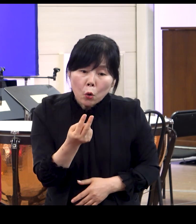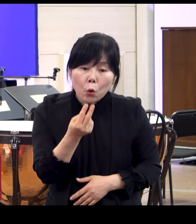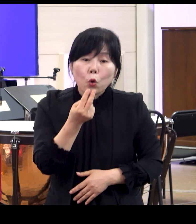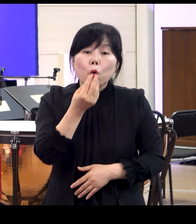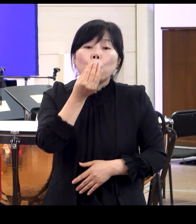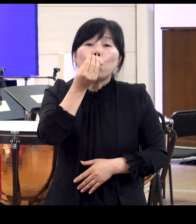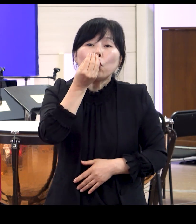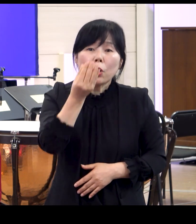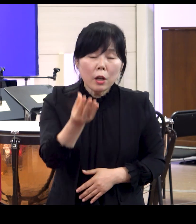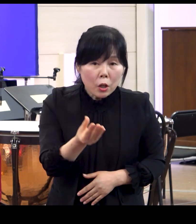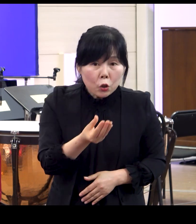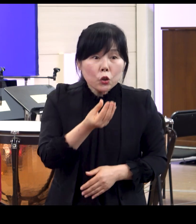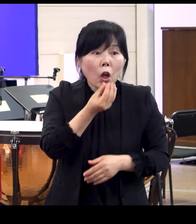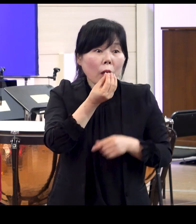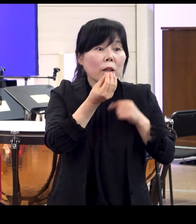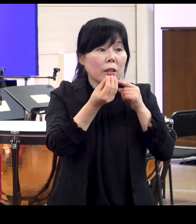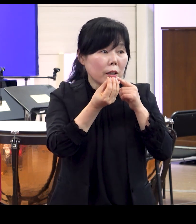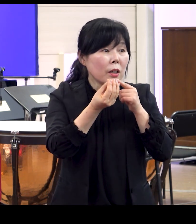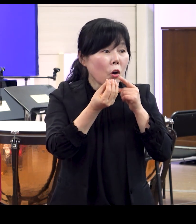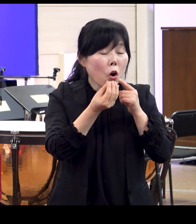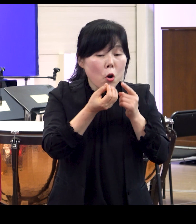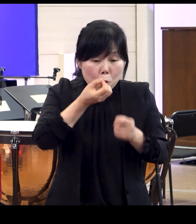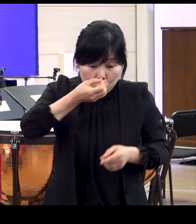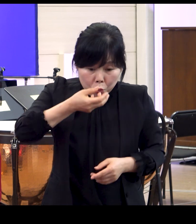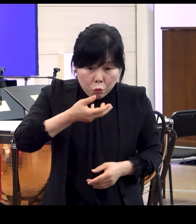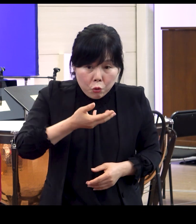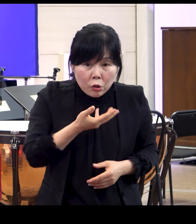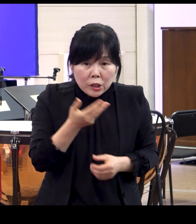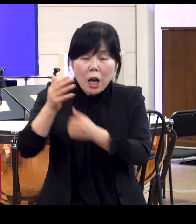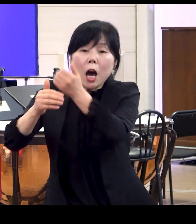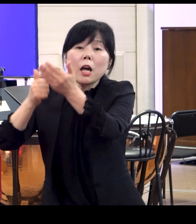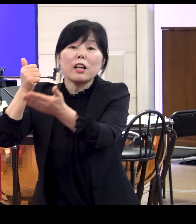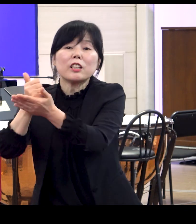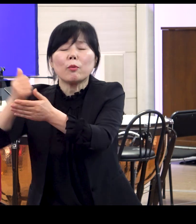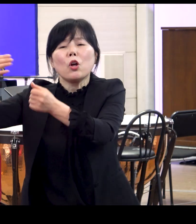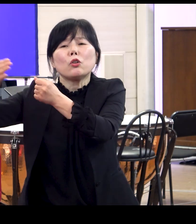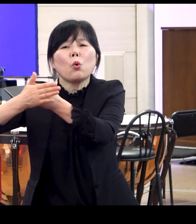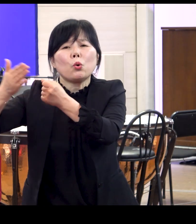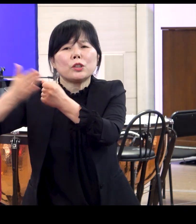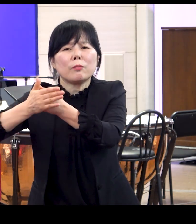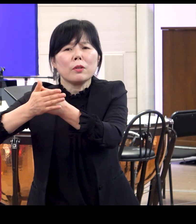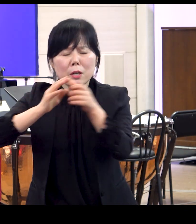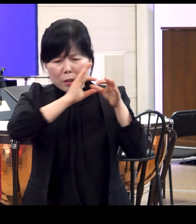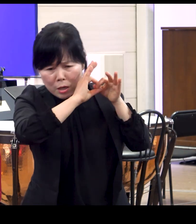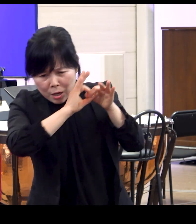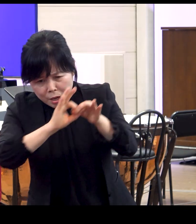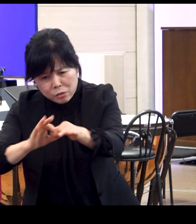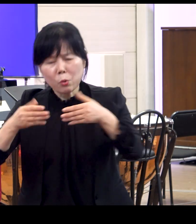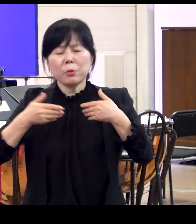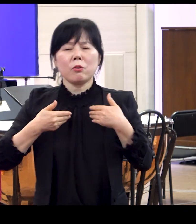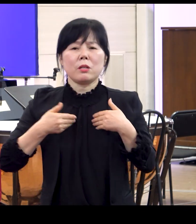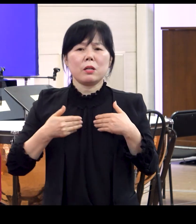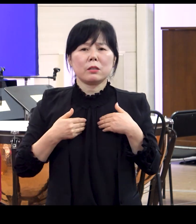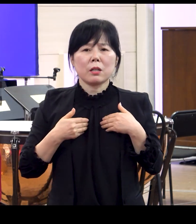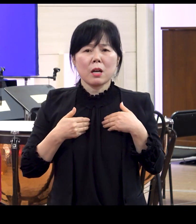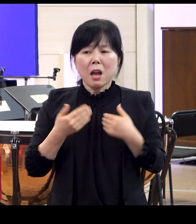코에 생기, 느시마트 하임, 그 생기를 불어넣으시는 우리 하나님 역사가 계속되어야